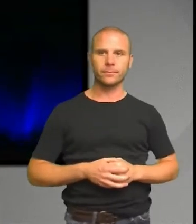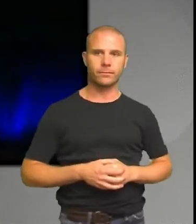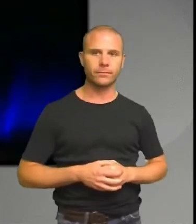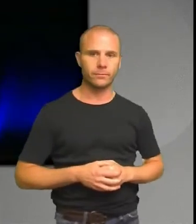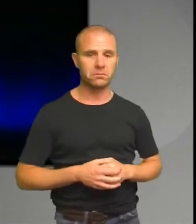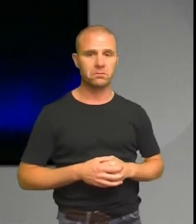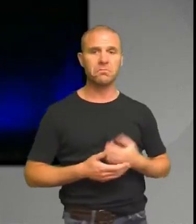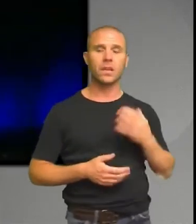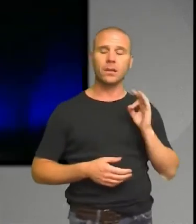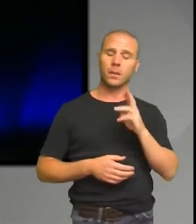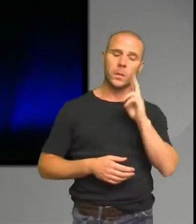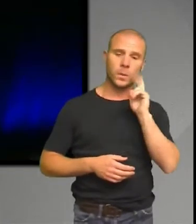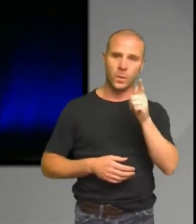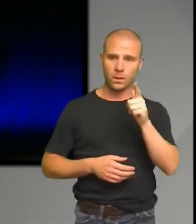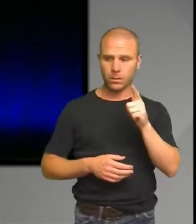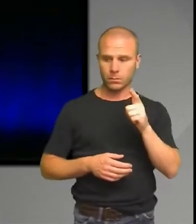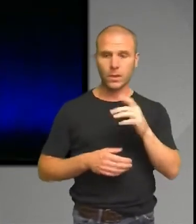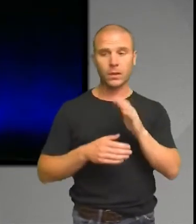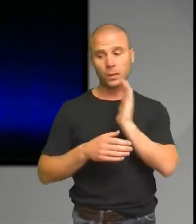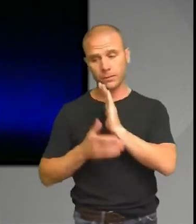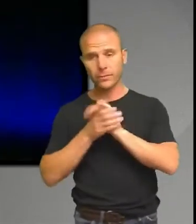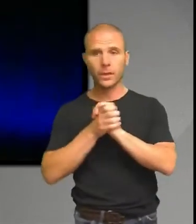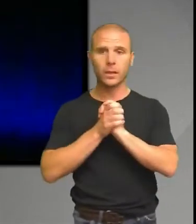Han var ute med sina vänner på skolan och spelade fotboll.